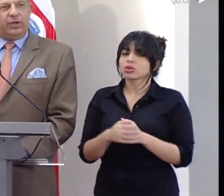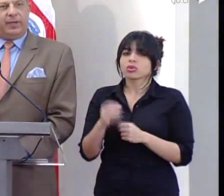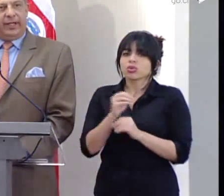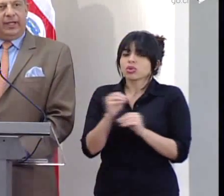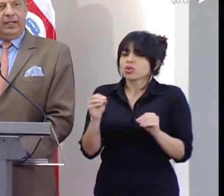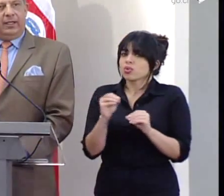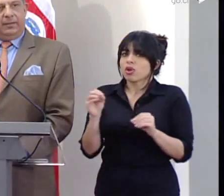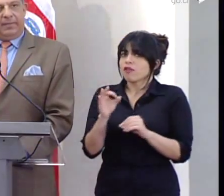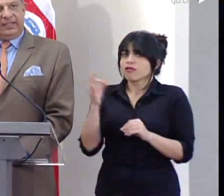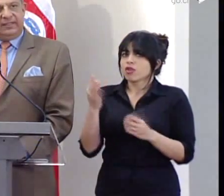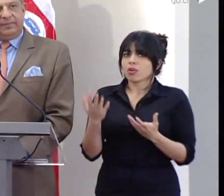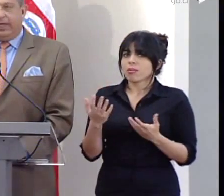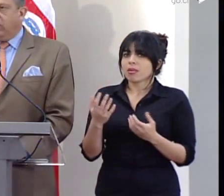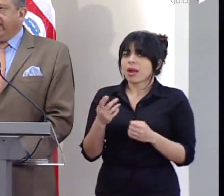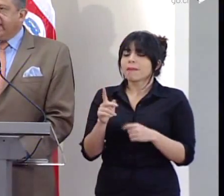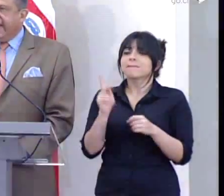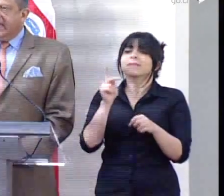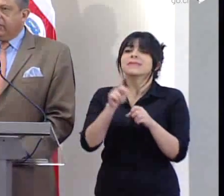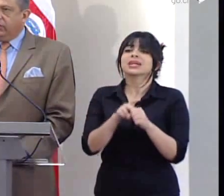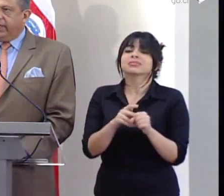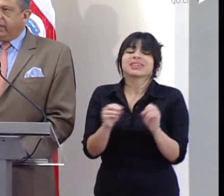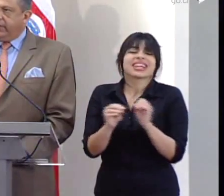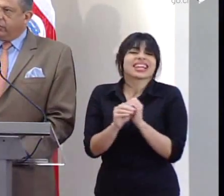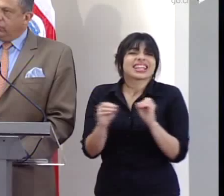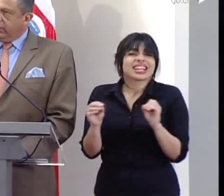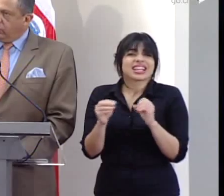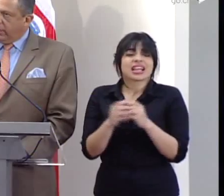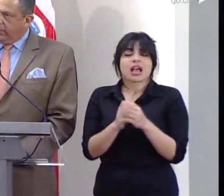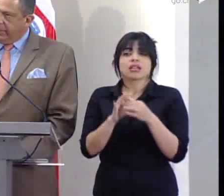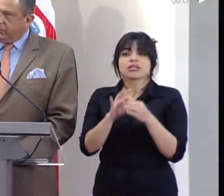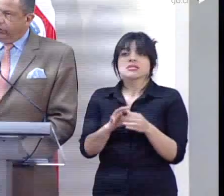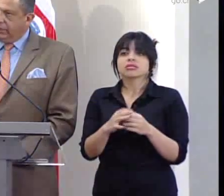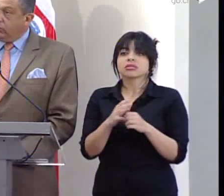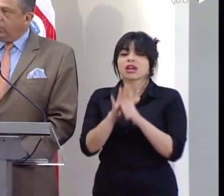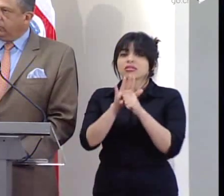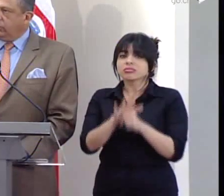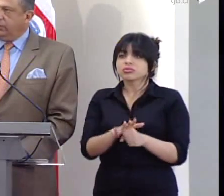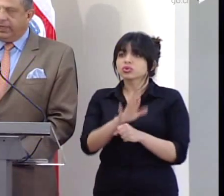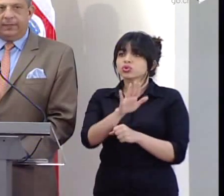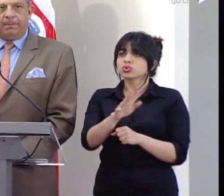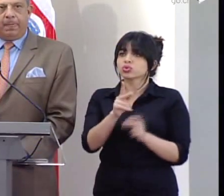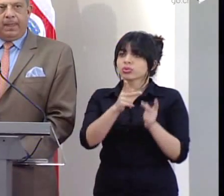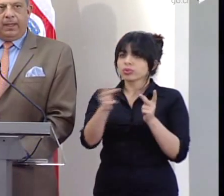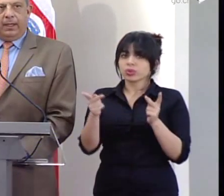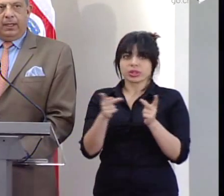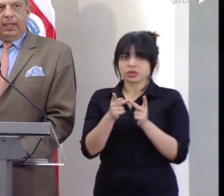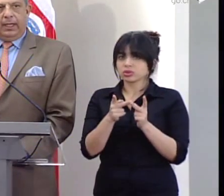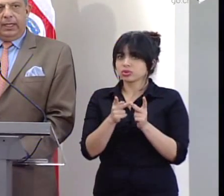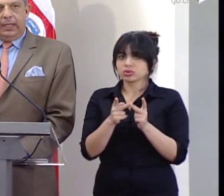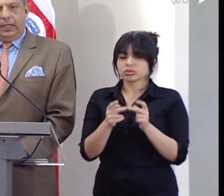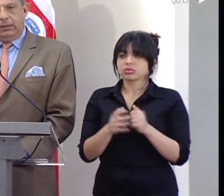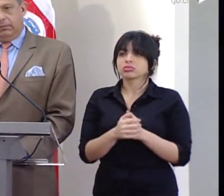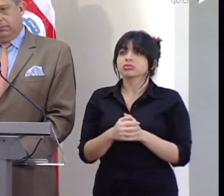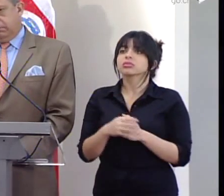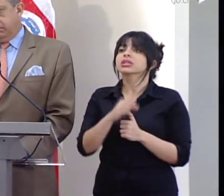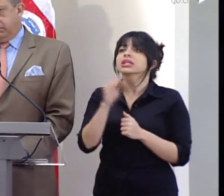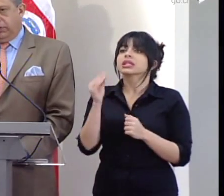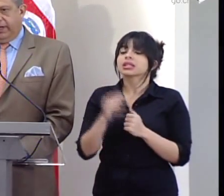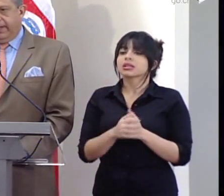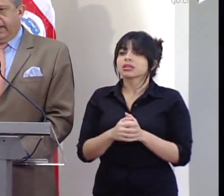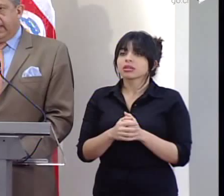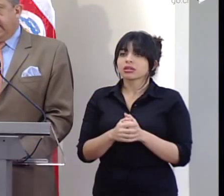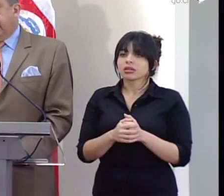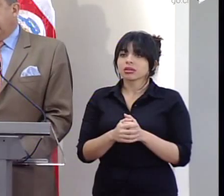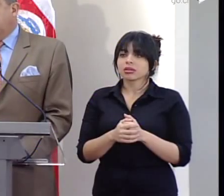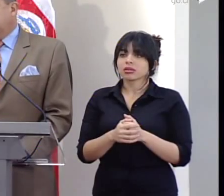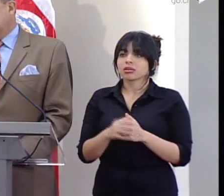de ninguna manera participado en nada que tuviera que ver con el socavamiento de su autonomía, y